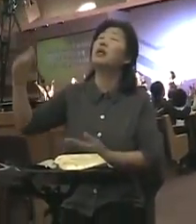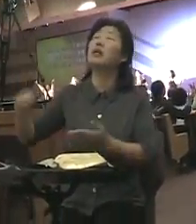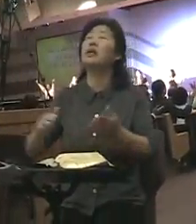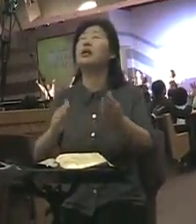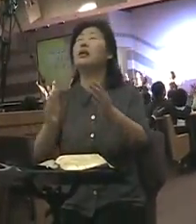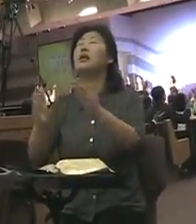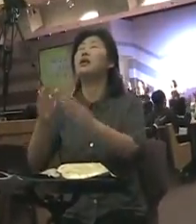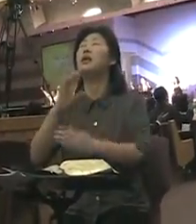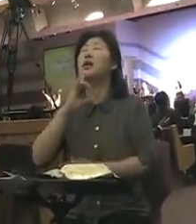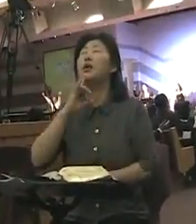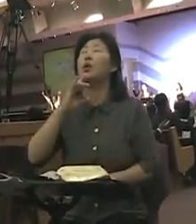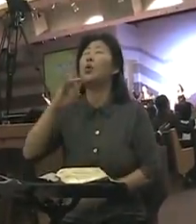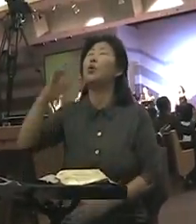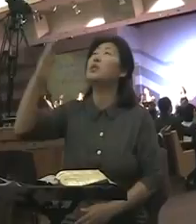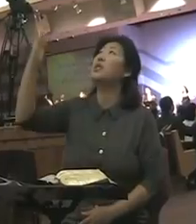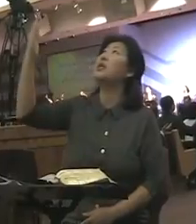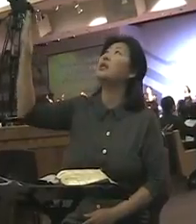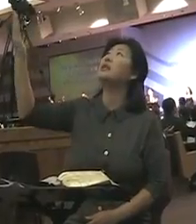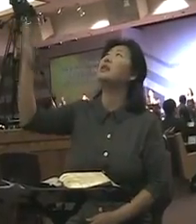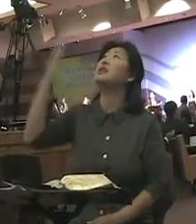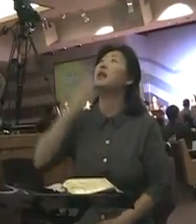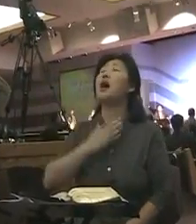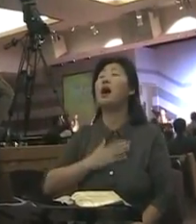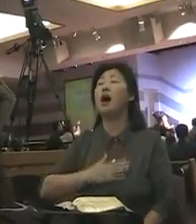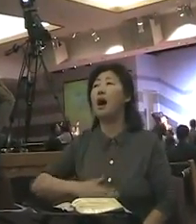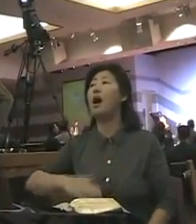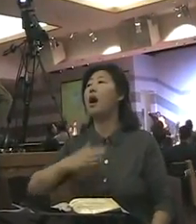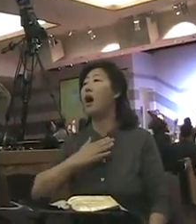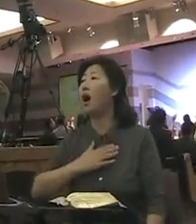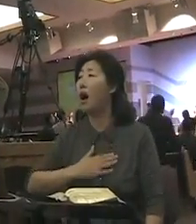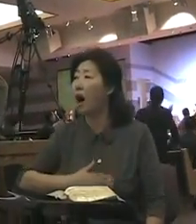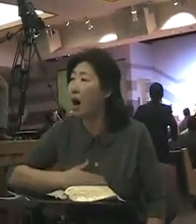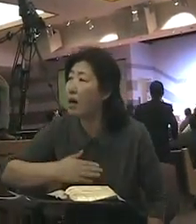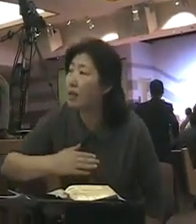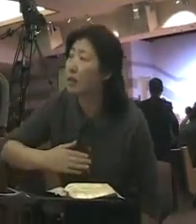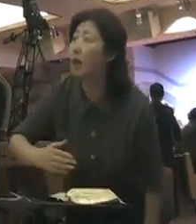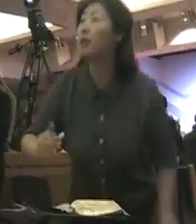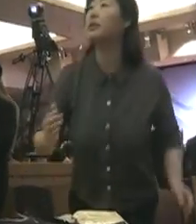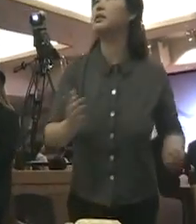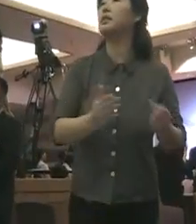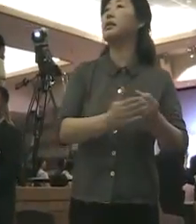주님